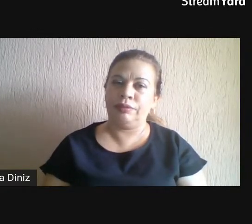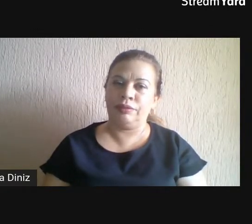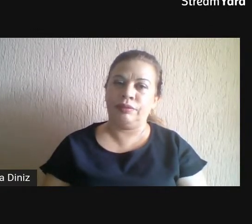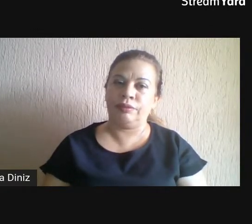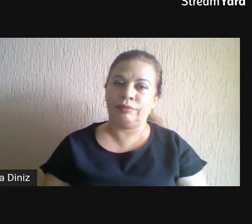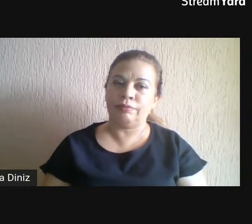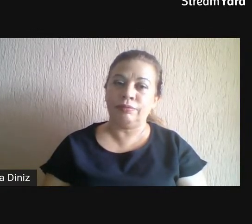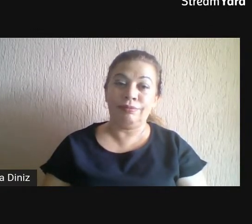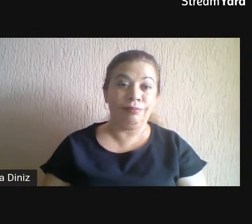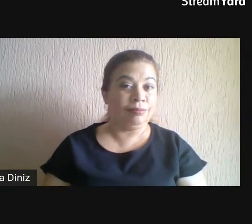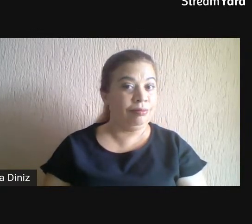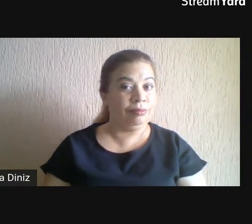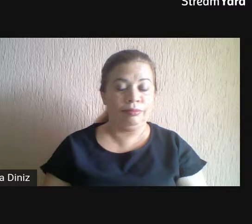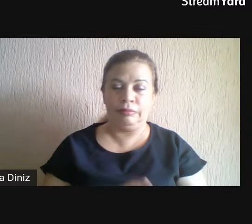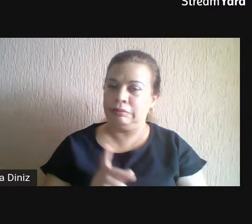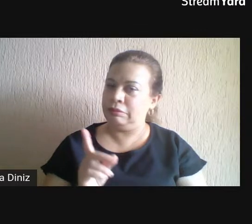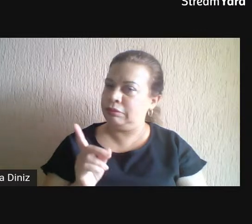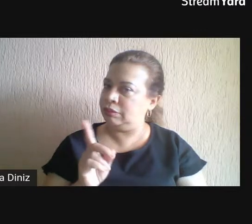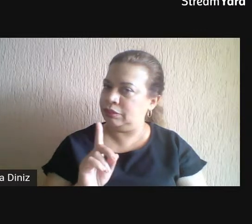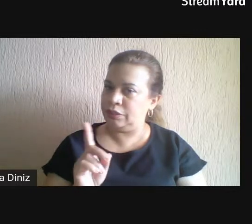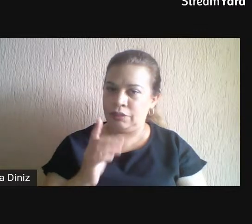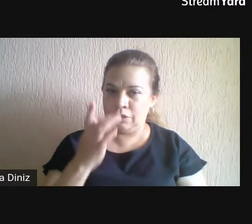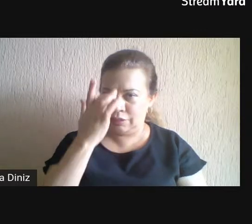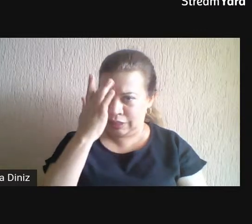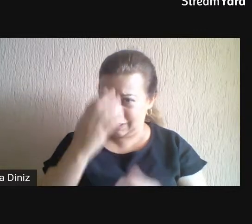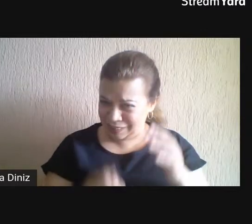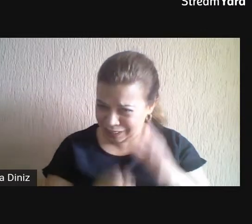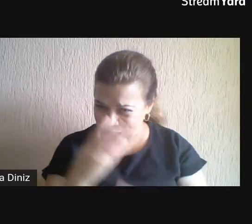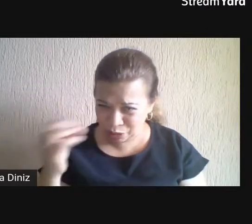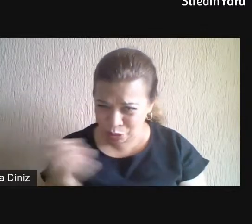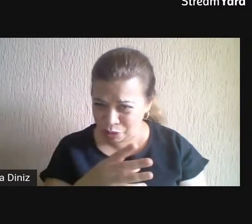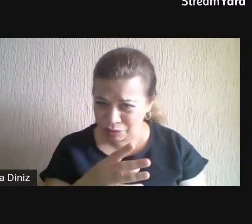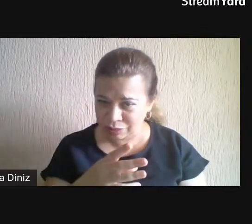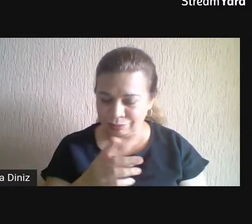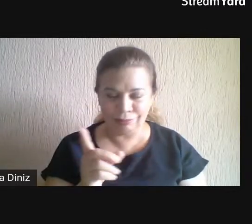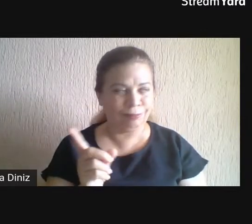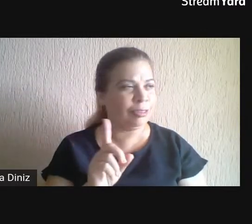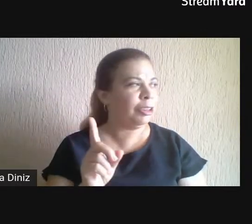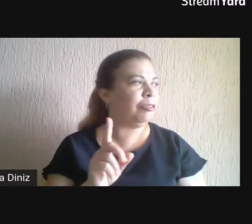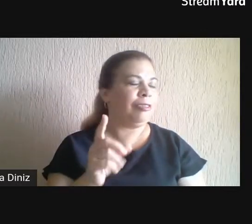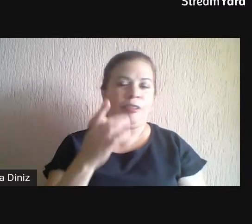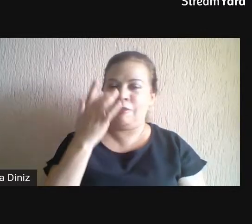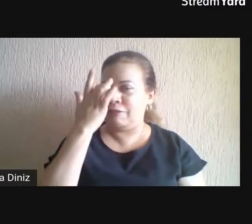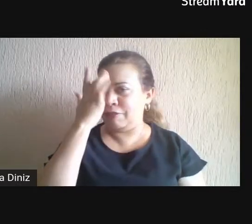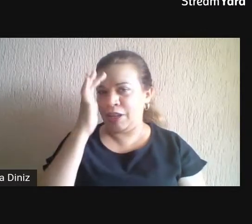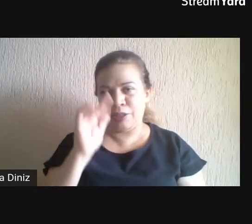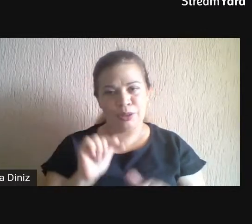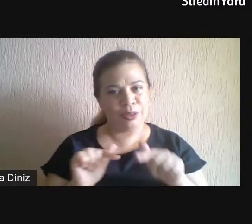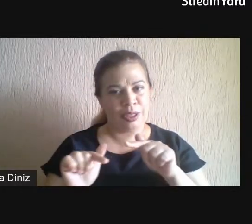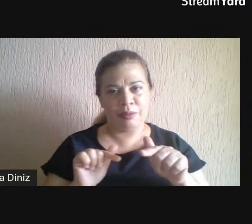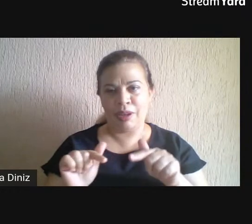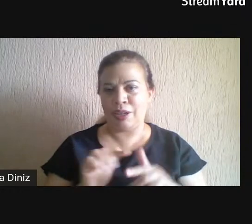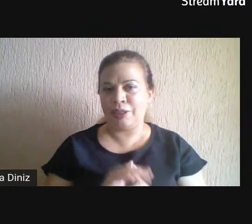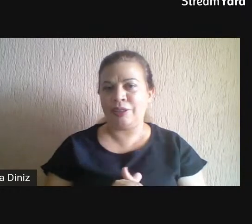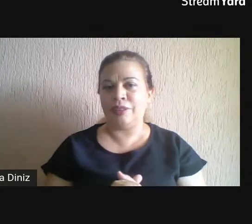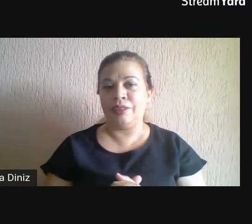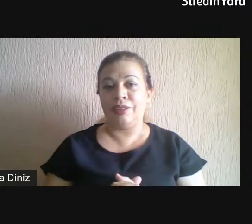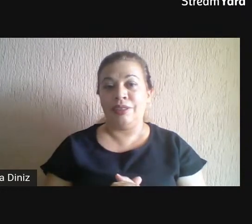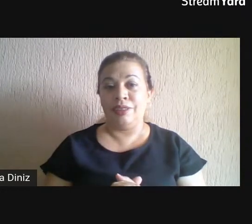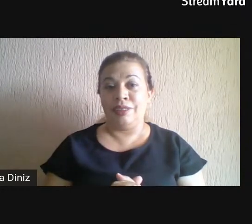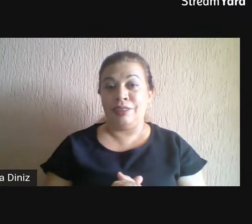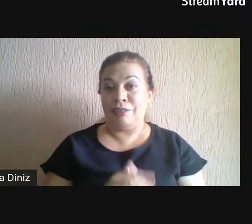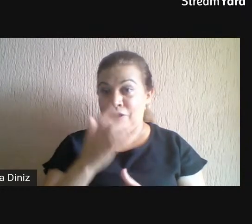Não é uma tarefa fácil. Criar o novo não é uma tarefa fácil. O fácil